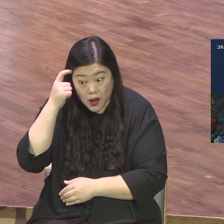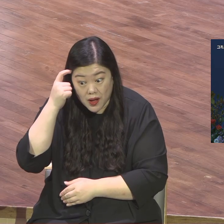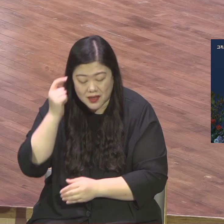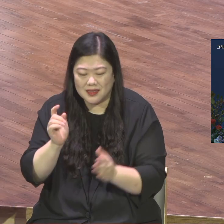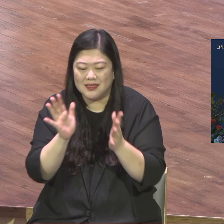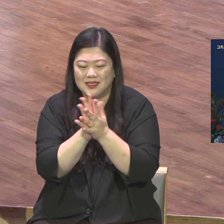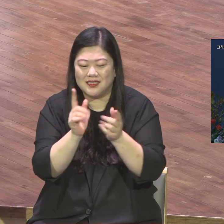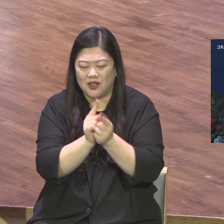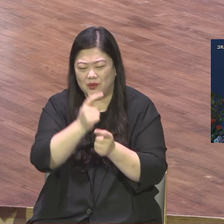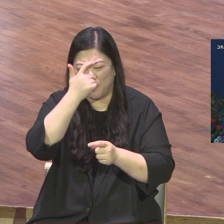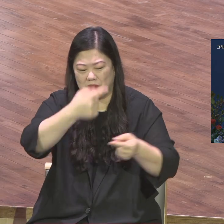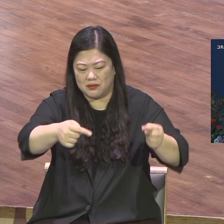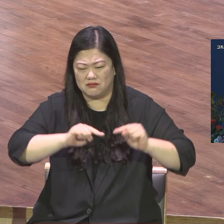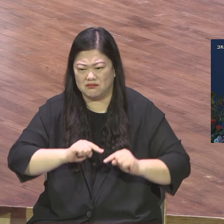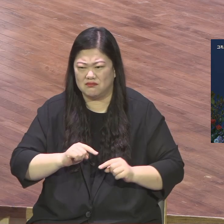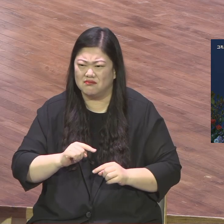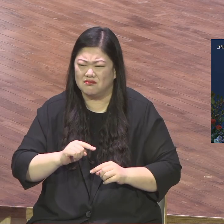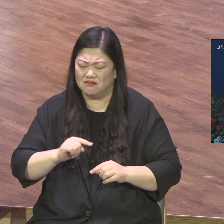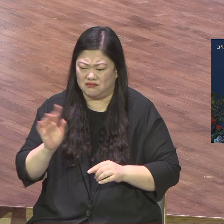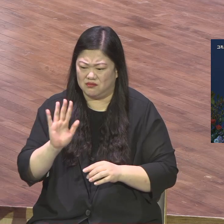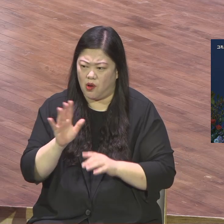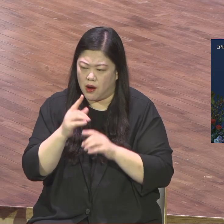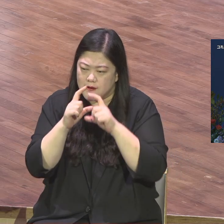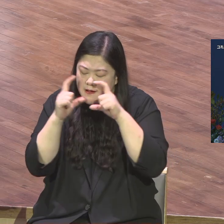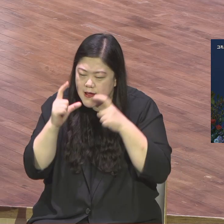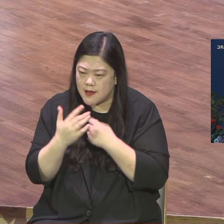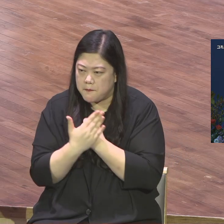분들이 많아졌다.